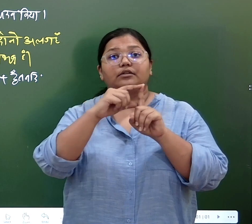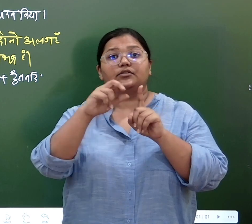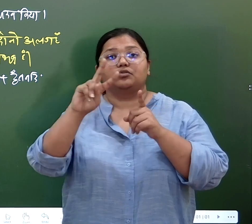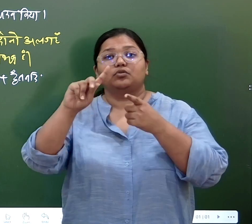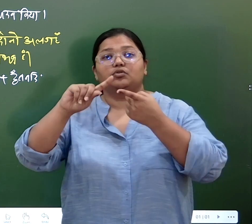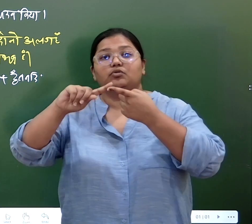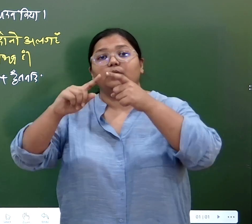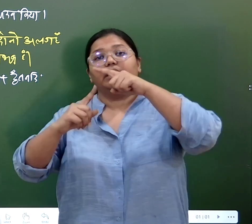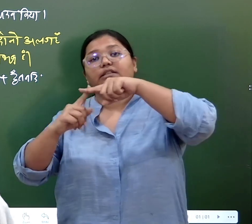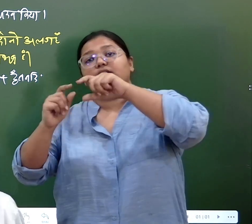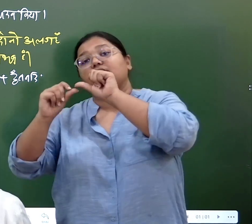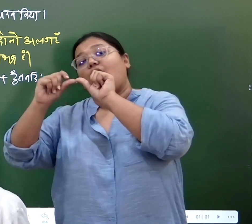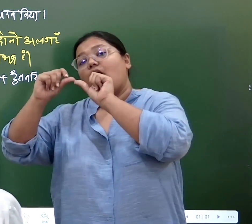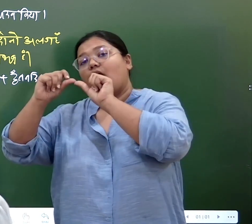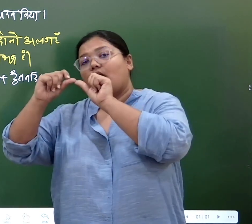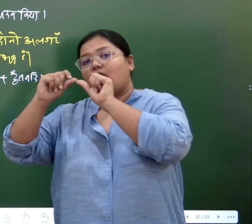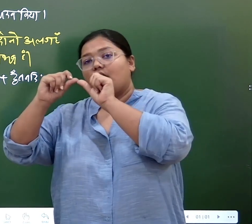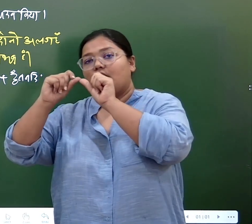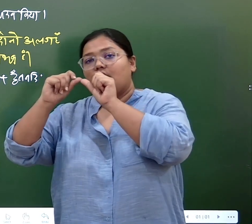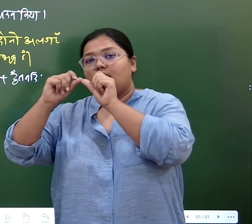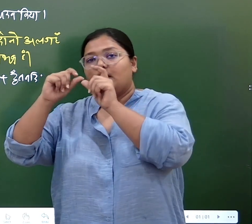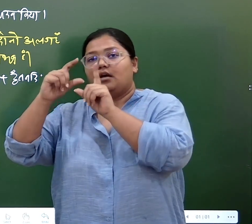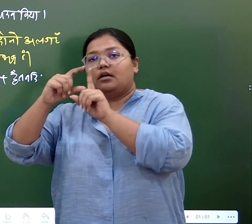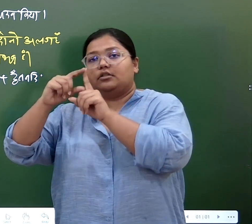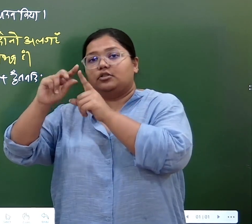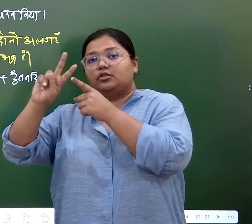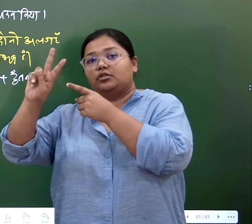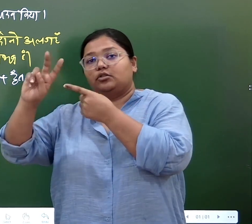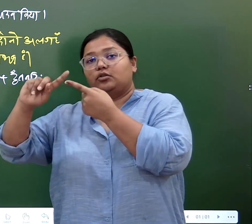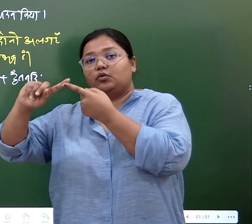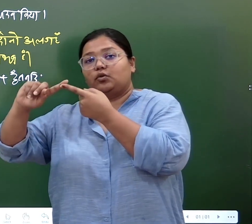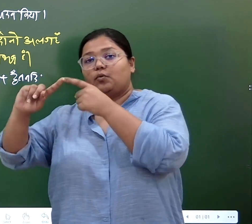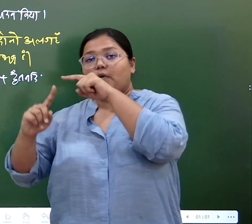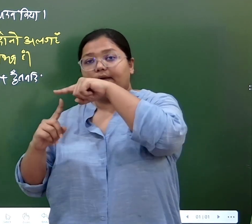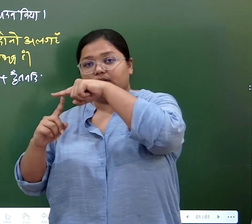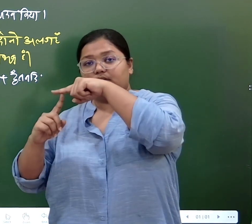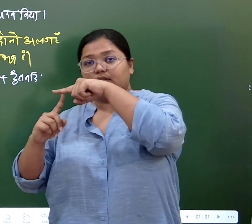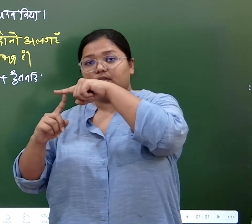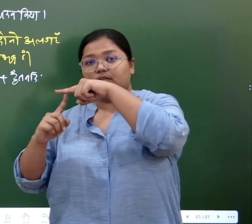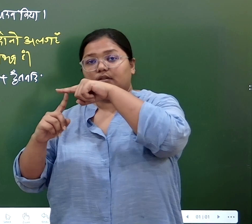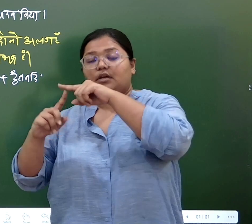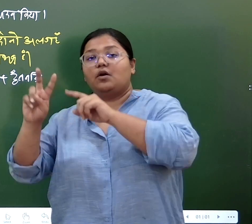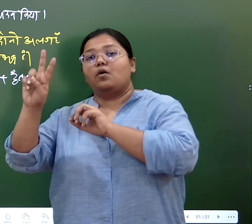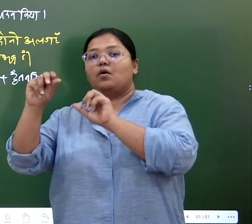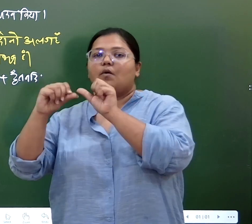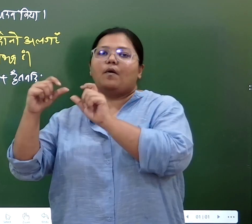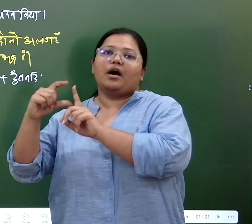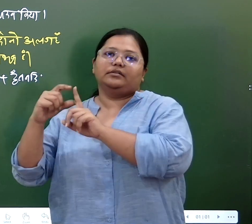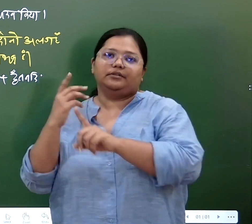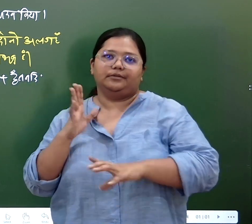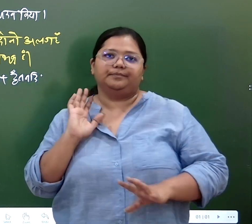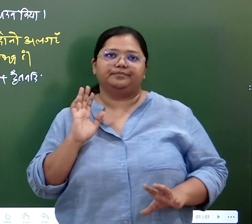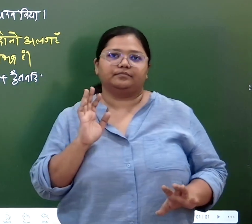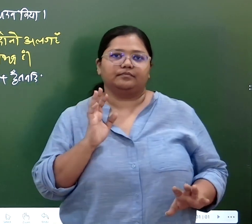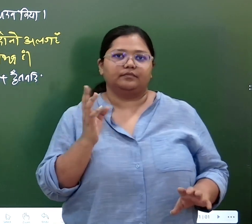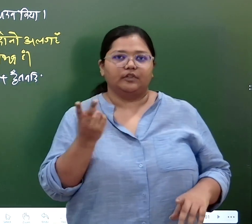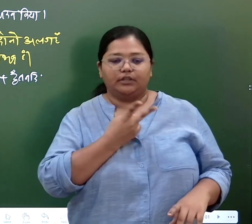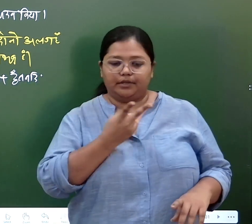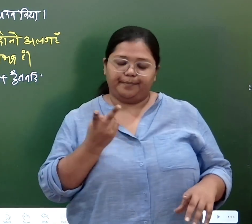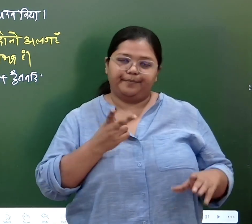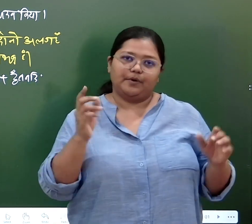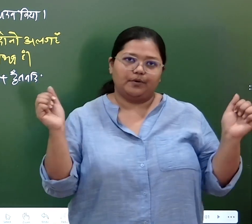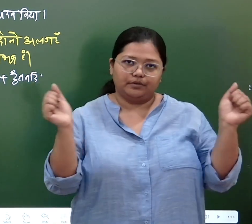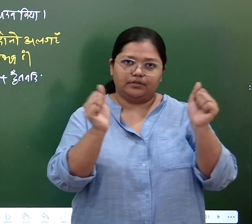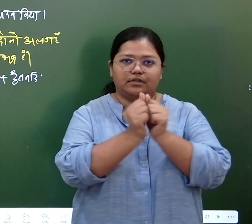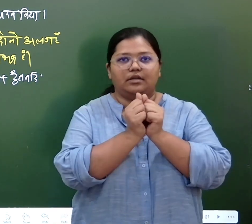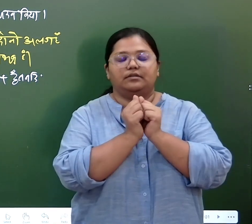जीव एवं जगत के रूप में रूपांतरित किया है, ईश्वर ने जीव एवं जगत को,